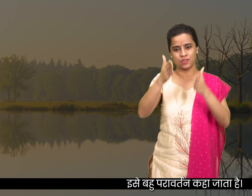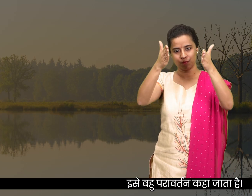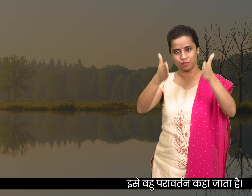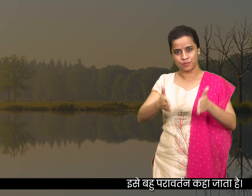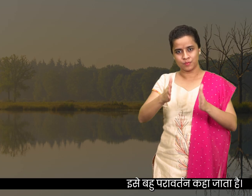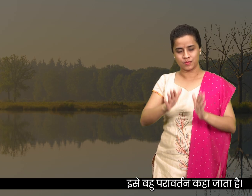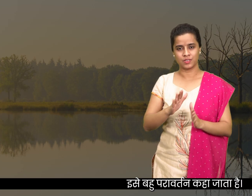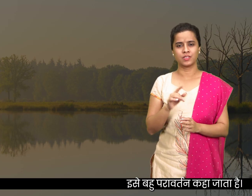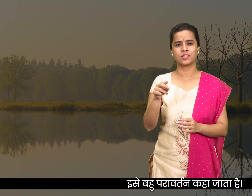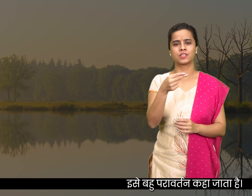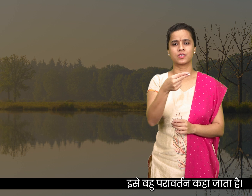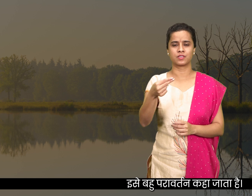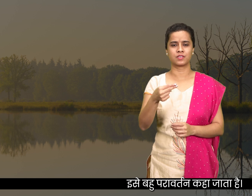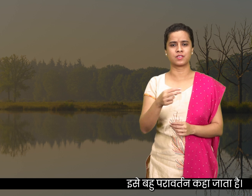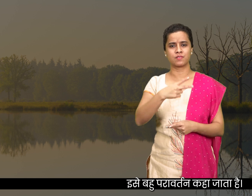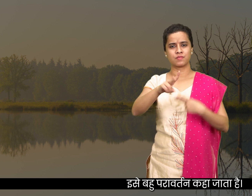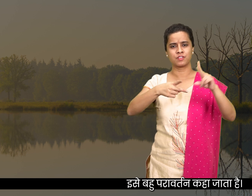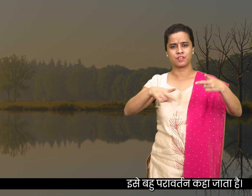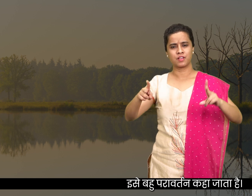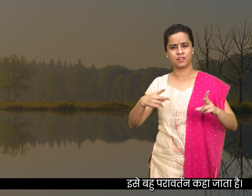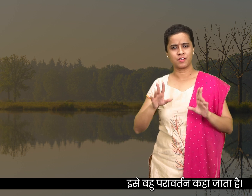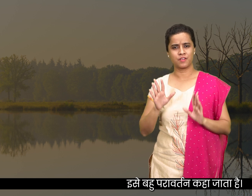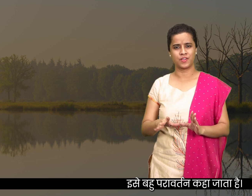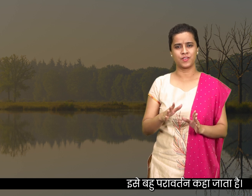इसे बहुपरावर्तन कहा जाता है।